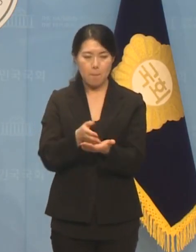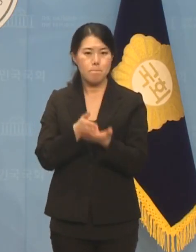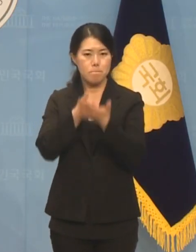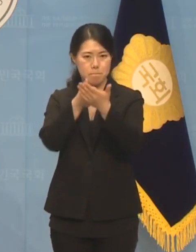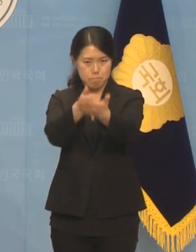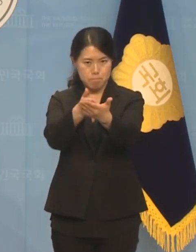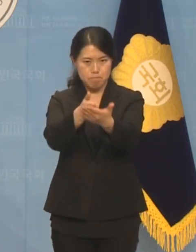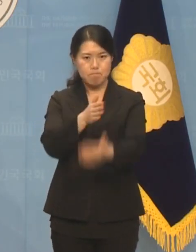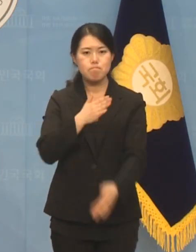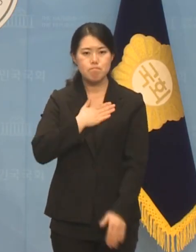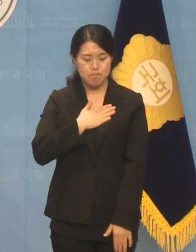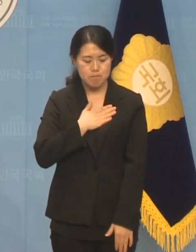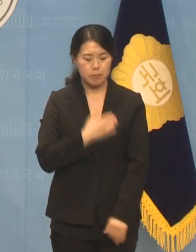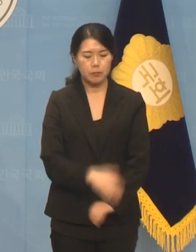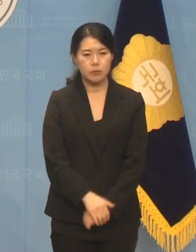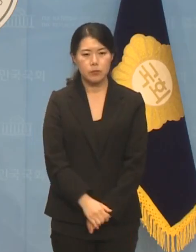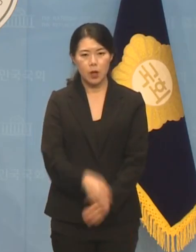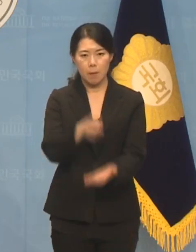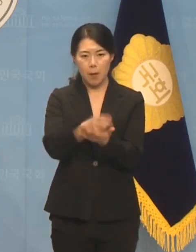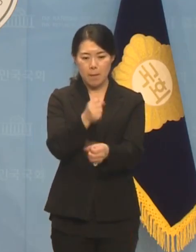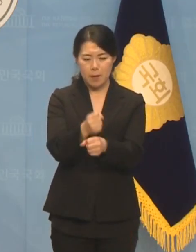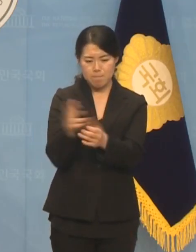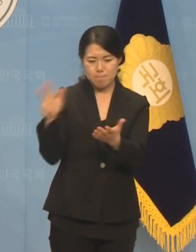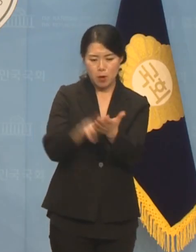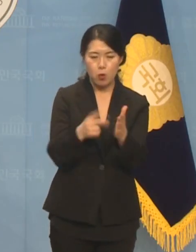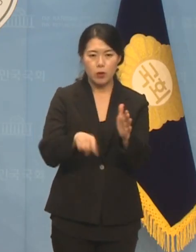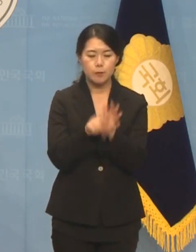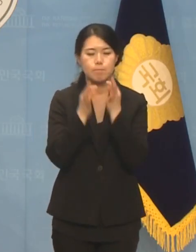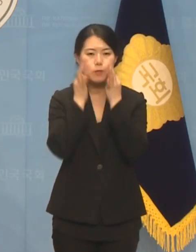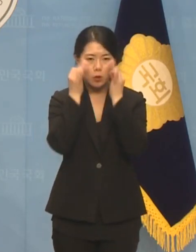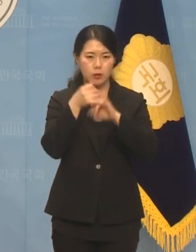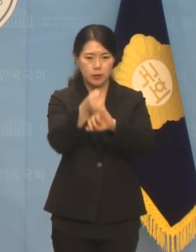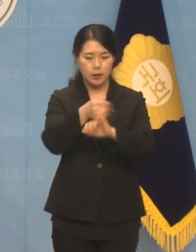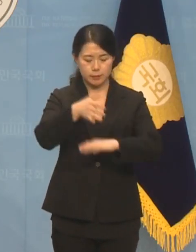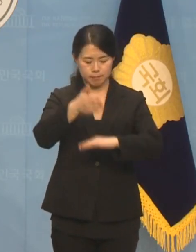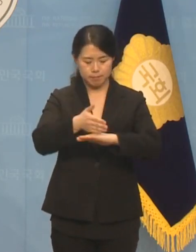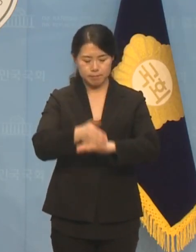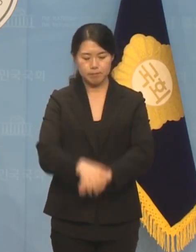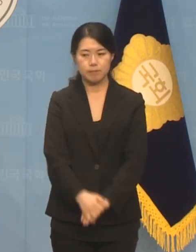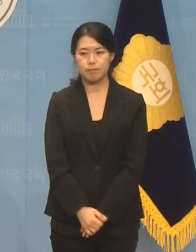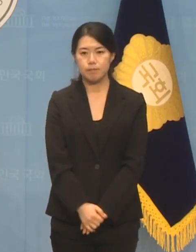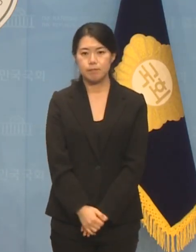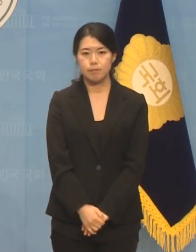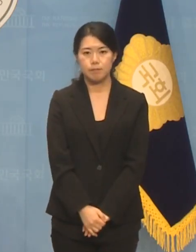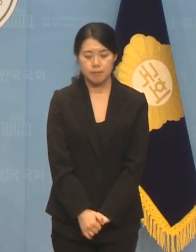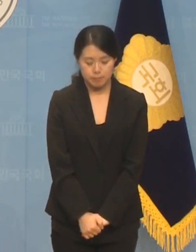발의한 의원으로서 입법을 위해 최선을 다하겠습니다. 감사합니다.